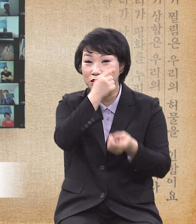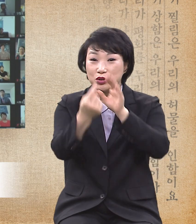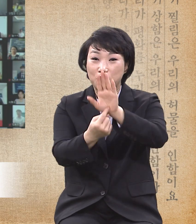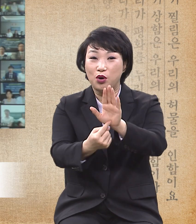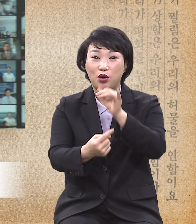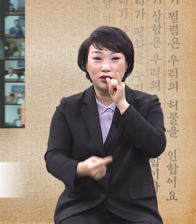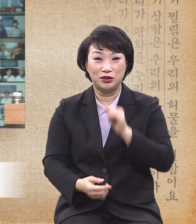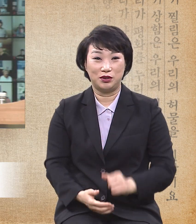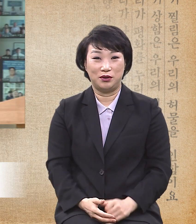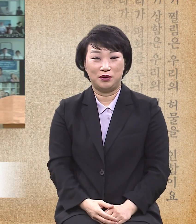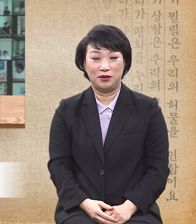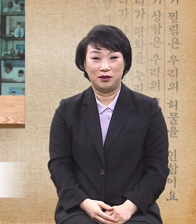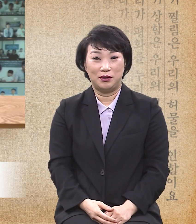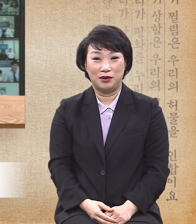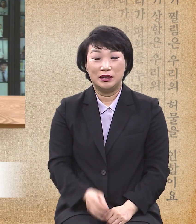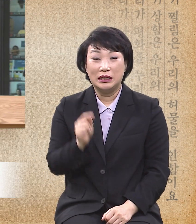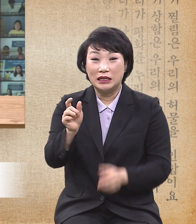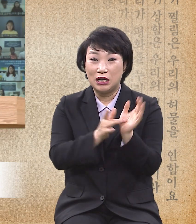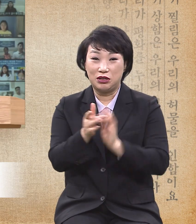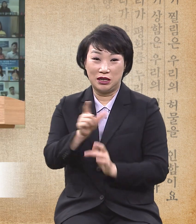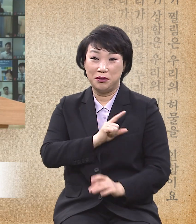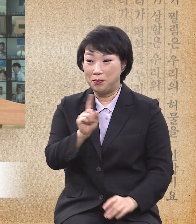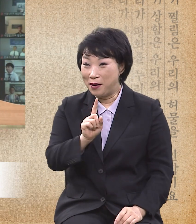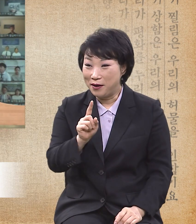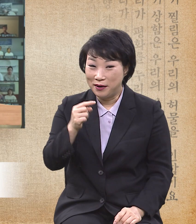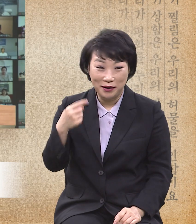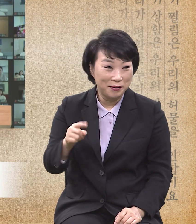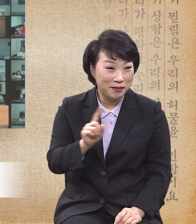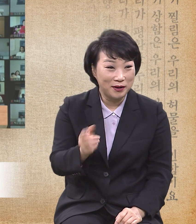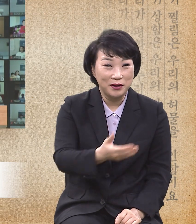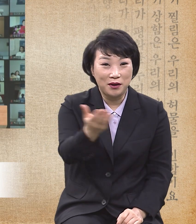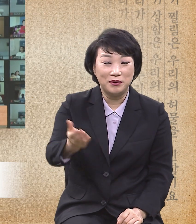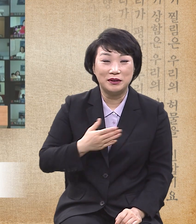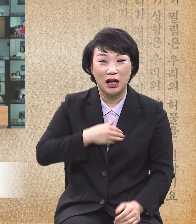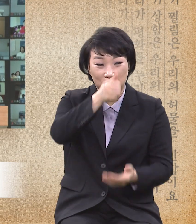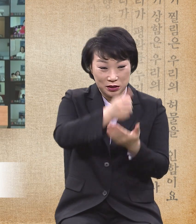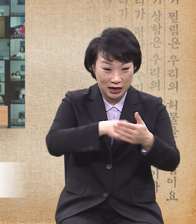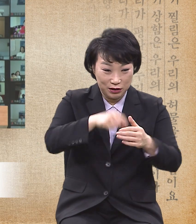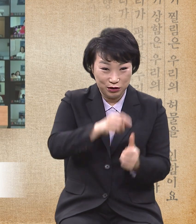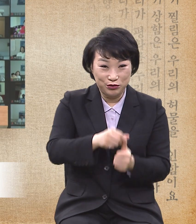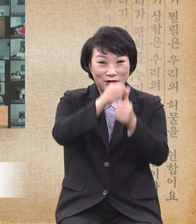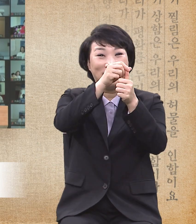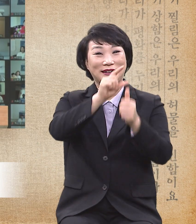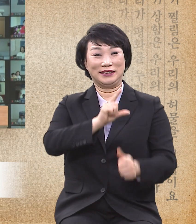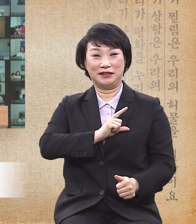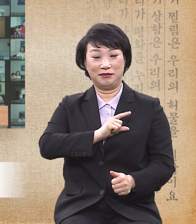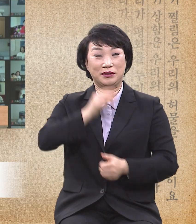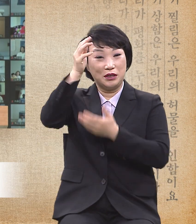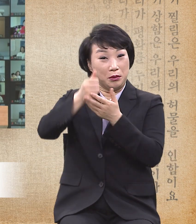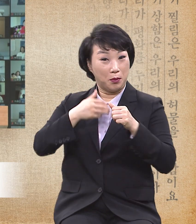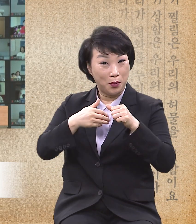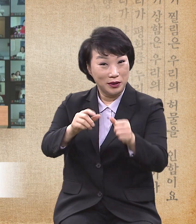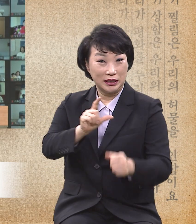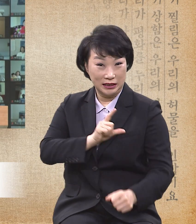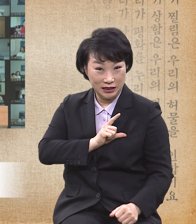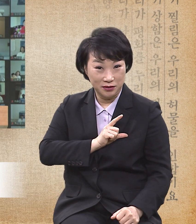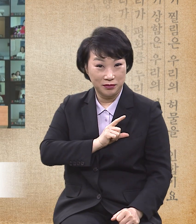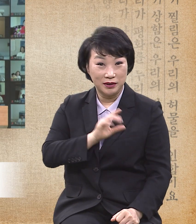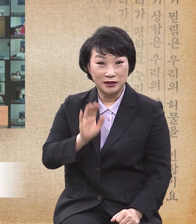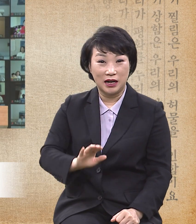것입니다. 그 이름이 무슨 이름이냐? 나를 죄에서 구원한 이름이요 성령을 보내신